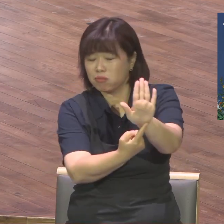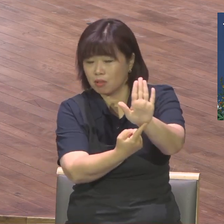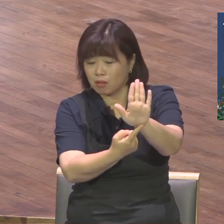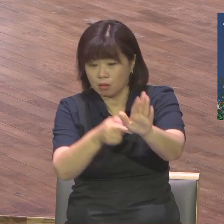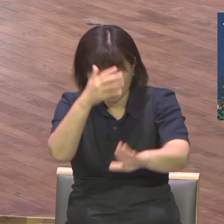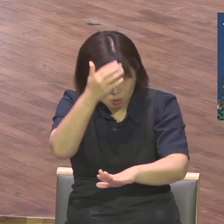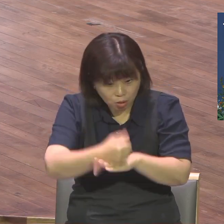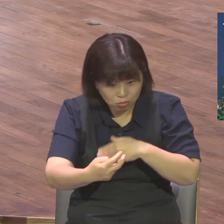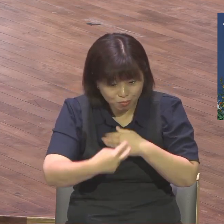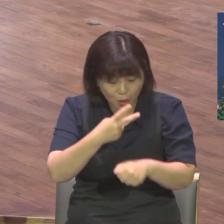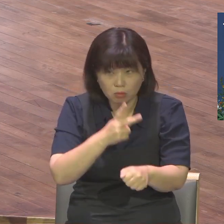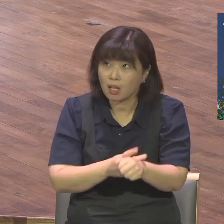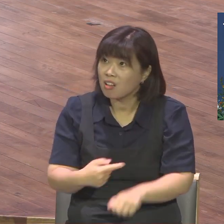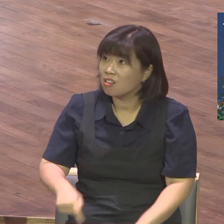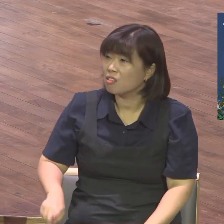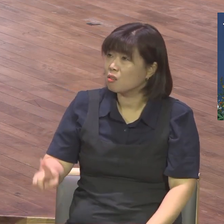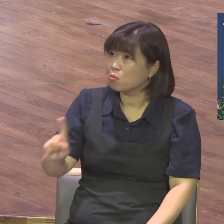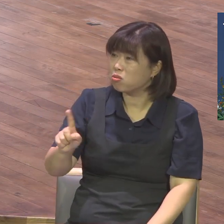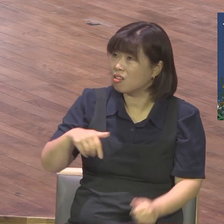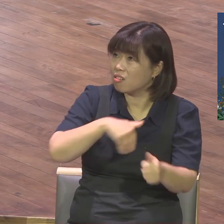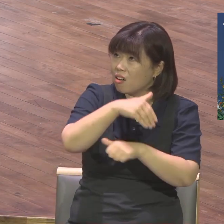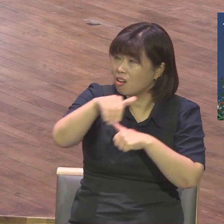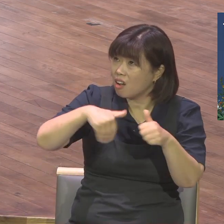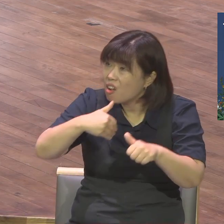이론적으로 됩니까? 실제로 현실을 봐야지.